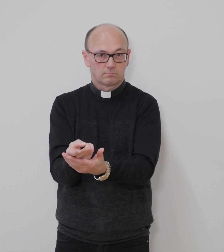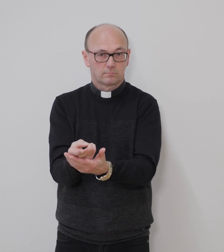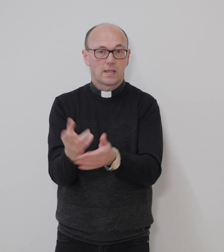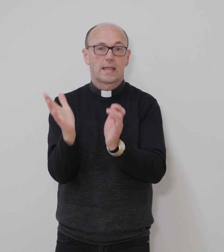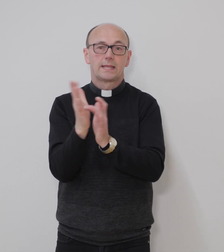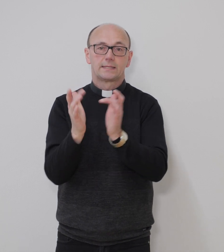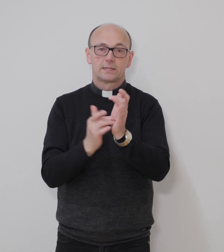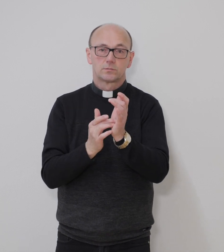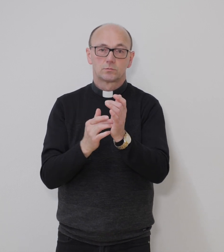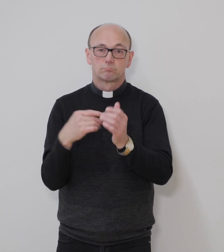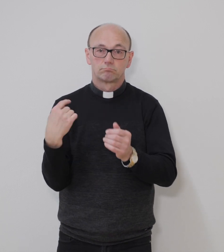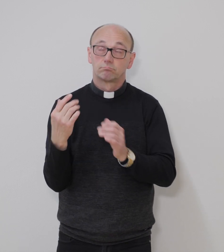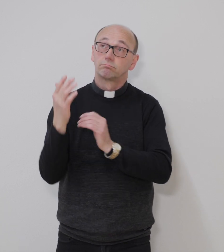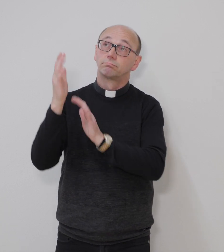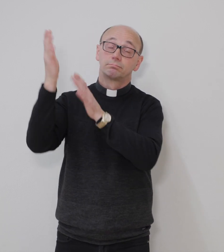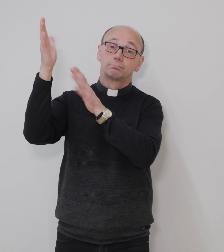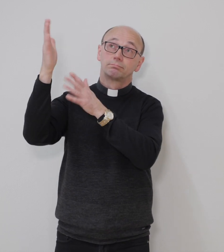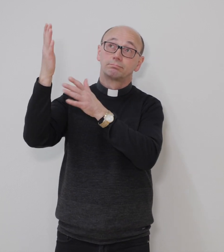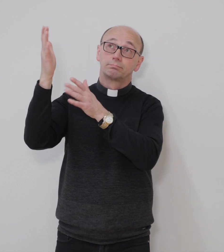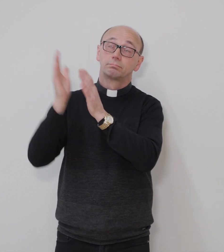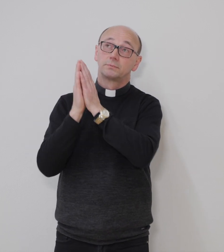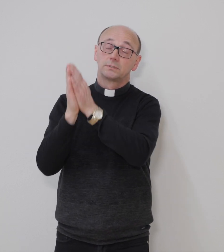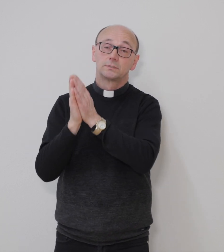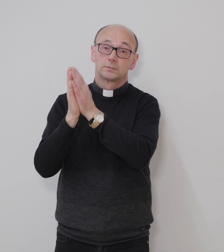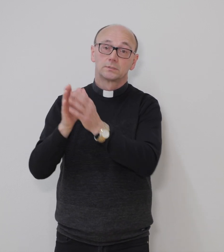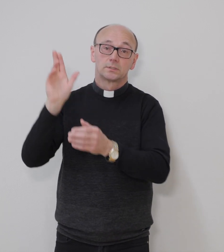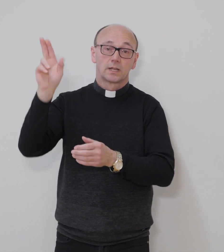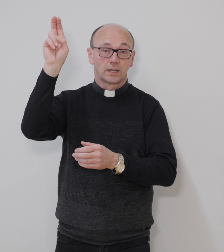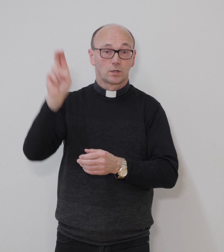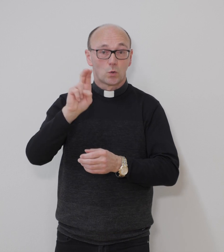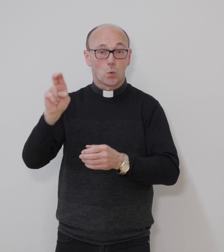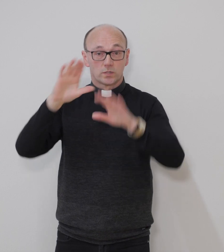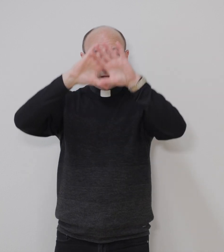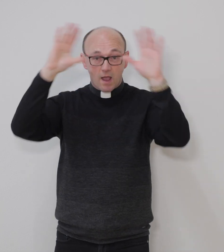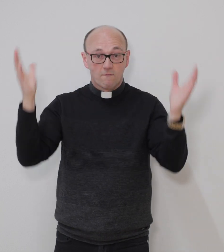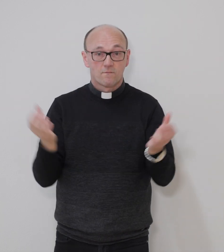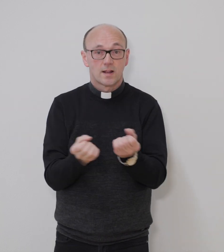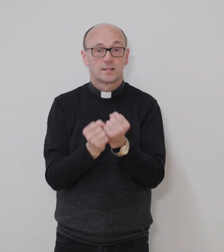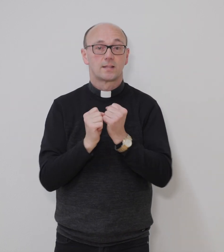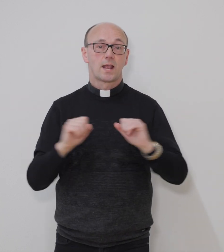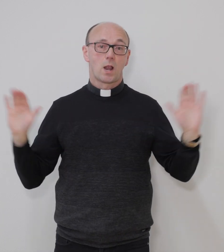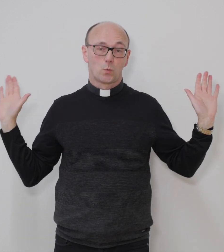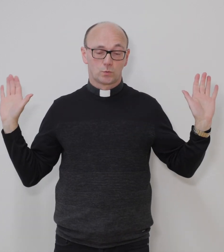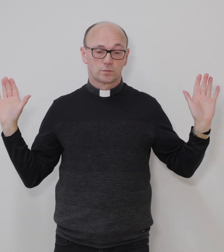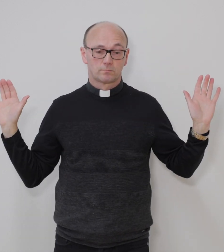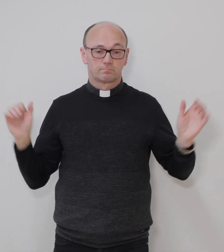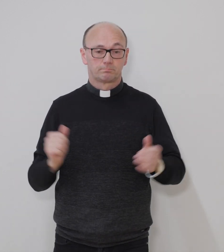Wir beten dich an, Herr Jesus Christus, und preisen dich, denn durch dein heiliges Kreuz hast du die Welt erlöst.